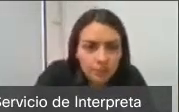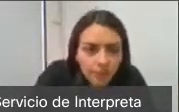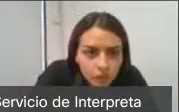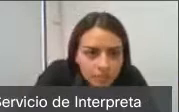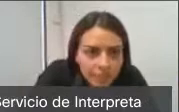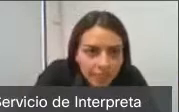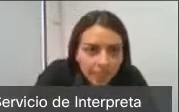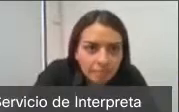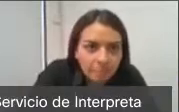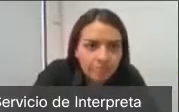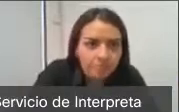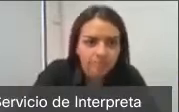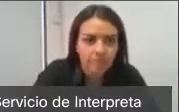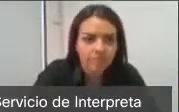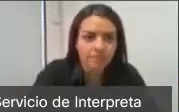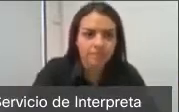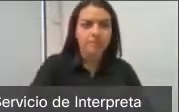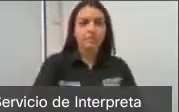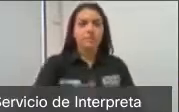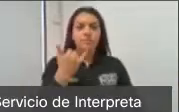Lo envié en un mensaje.